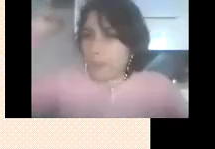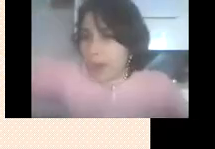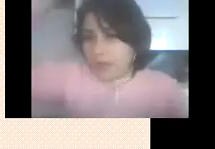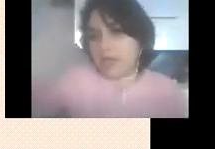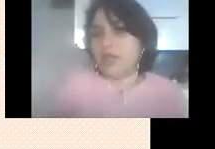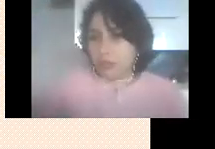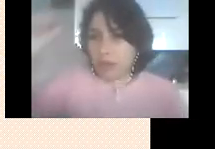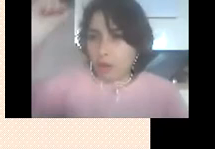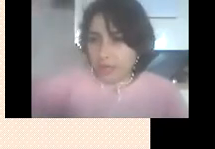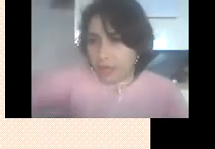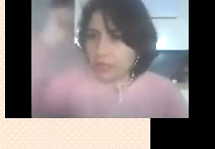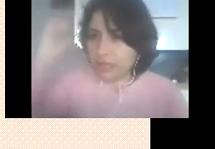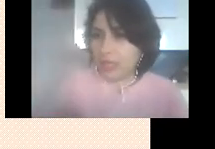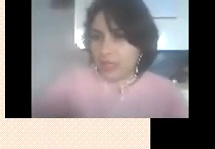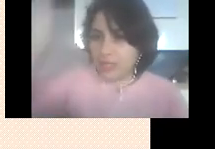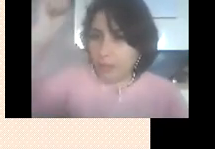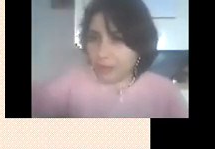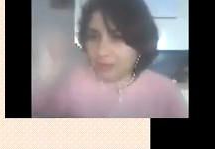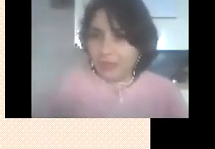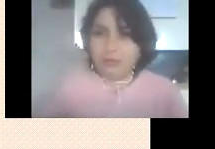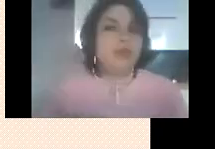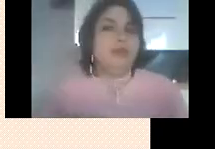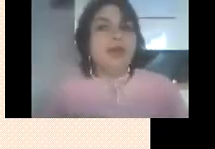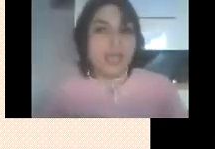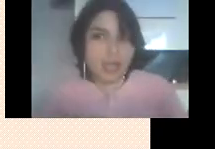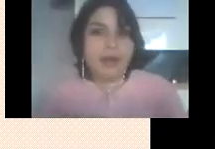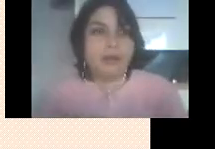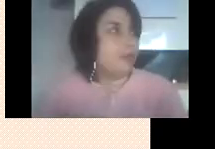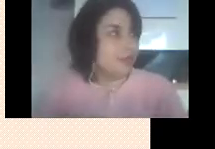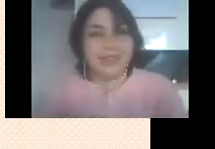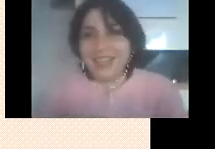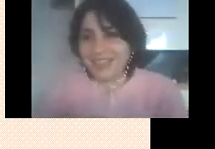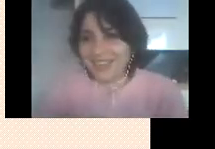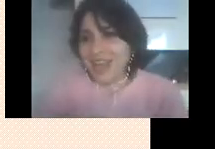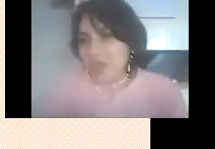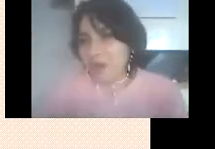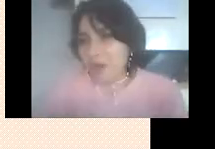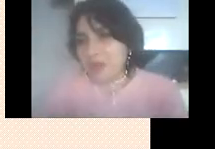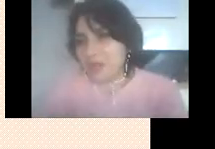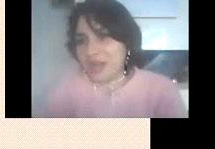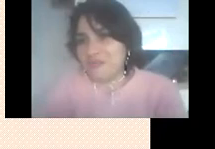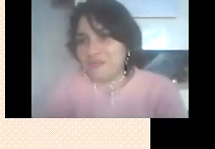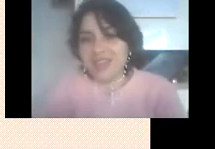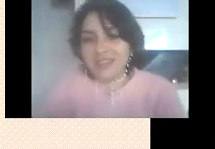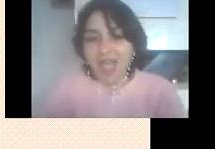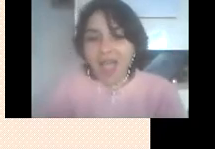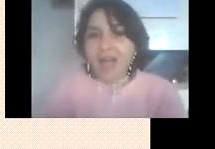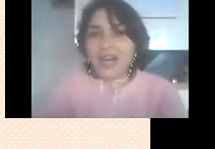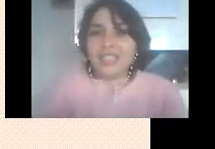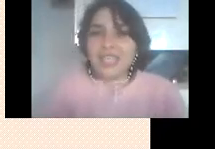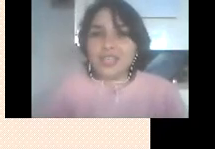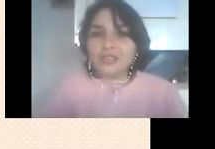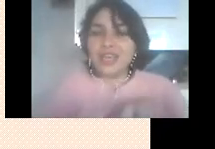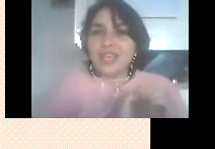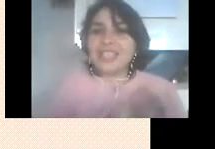decía, al niño así con las hawaianas, pórtate bien, le decía, pórtate bien. Así eran. Y eran de goma y no se rompían.